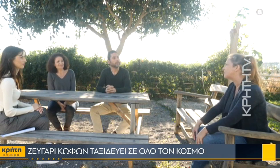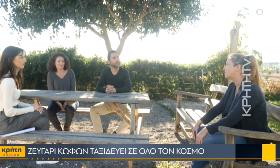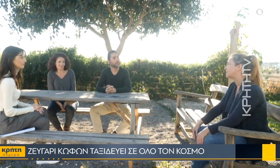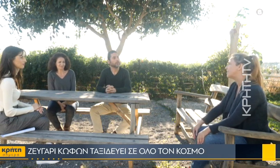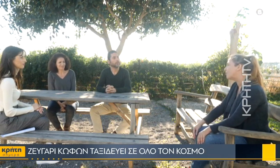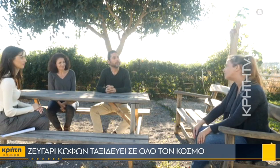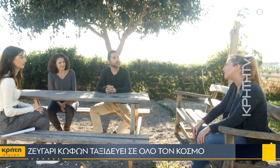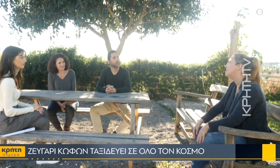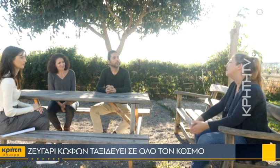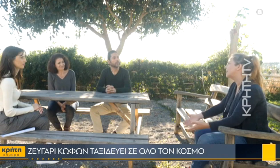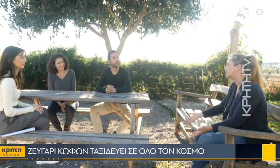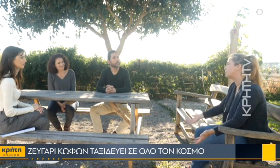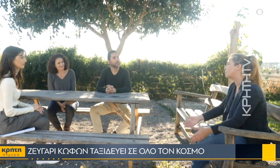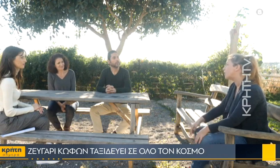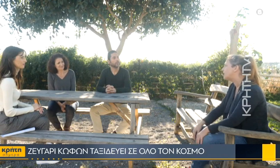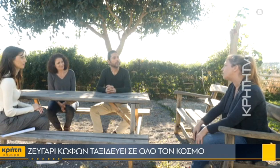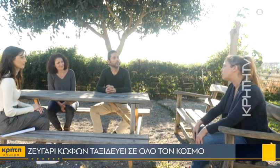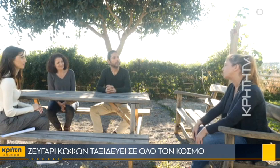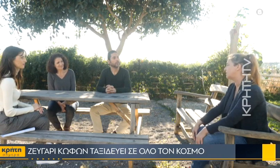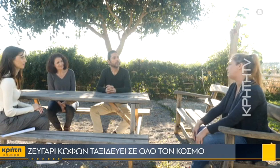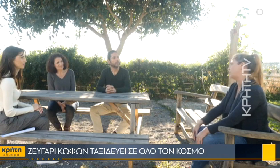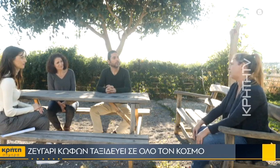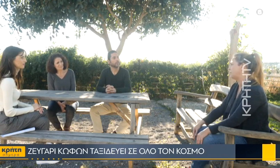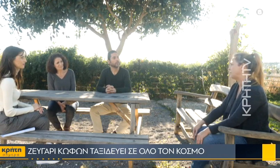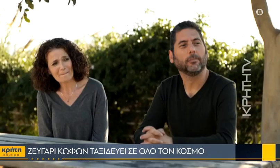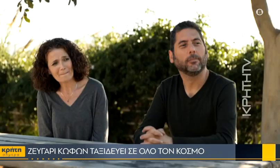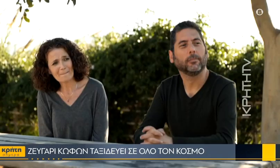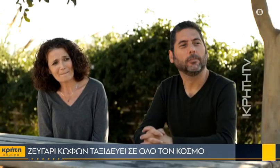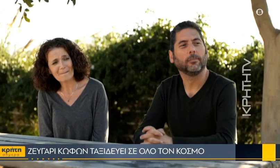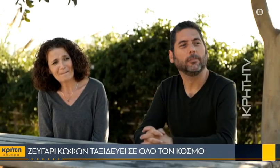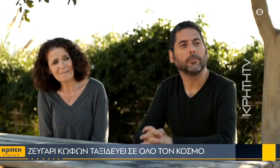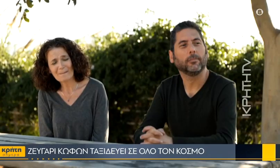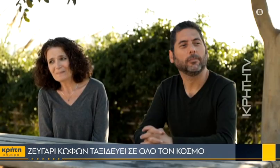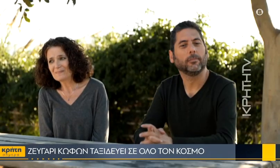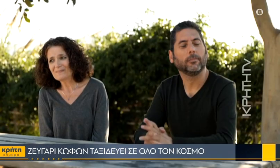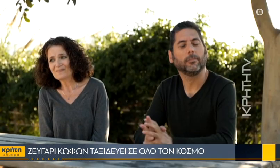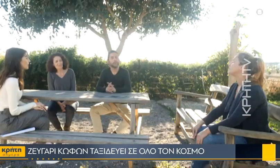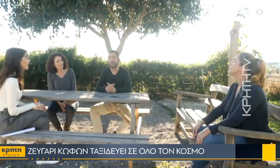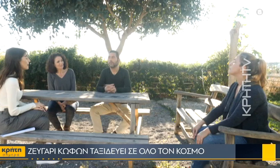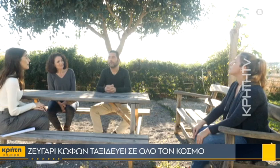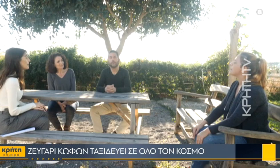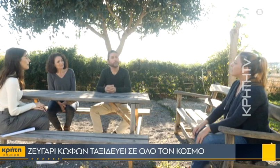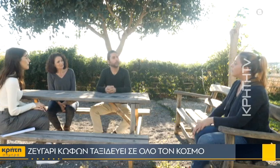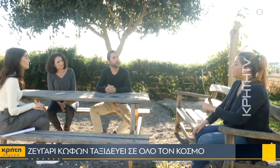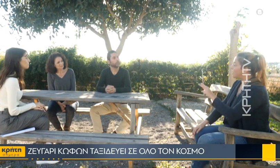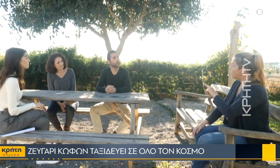γνωρίζει κανείς την νοηματική γλώσσα είναι κάτι το οποίο ανοίγει δρόμους για την επικοινωνία μας. Έχετε βρεθεί ποτέ